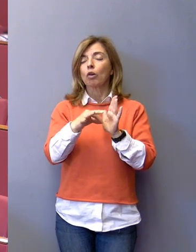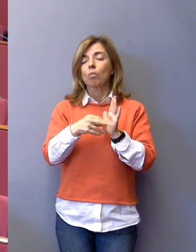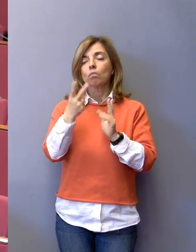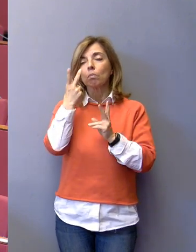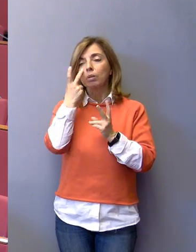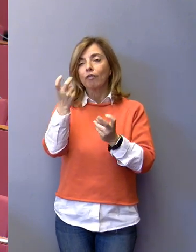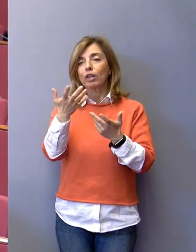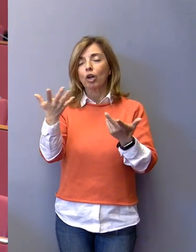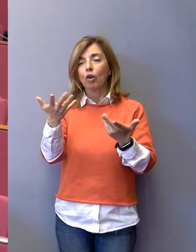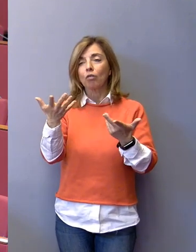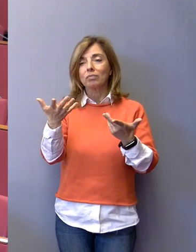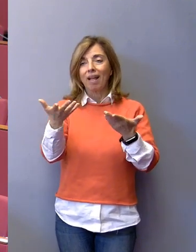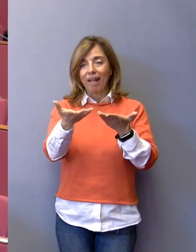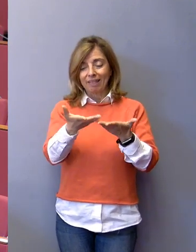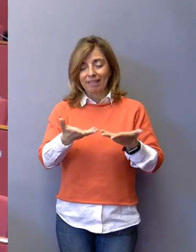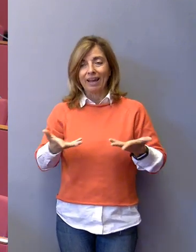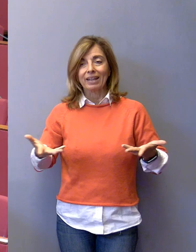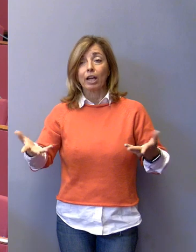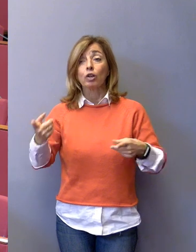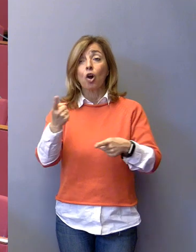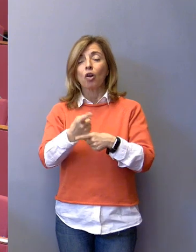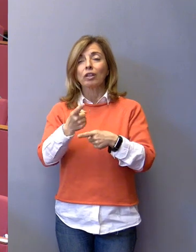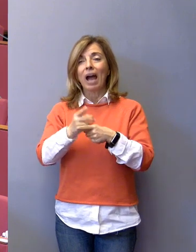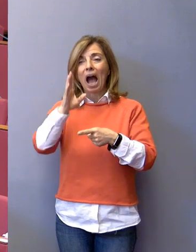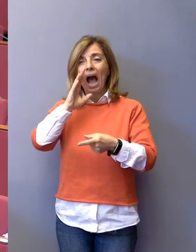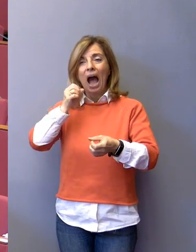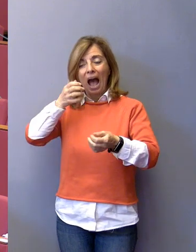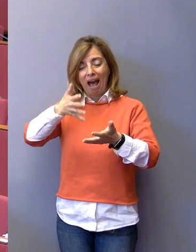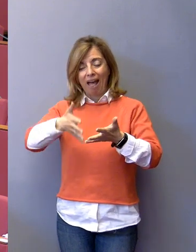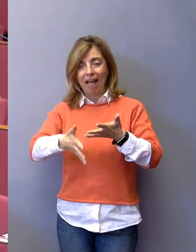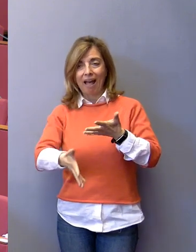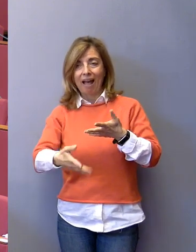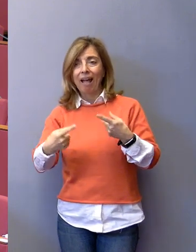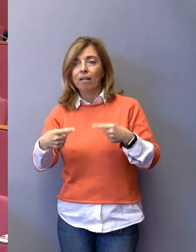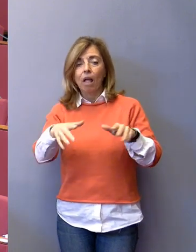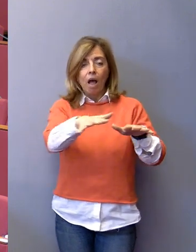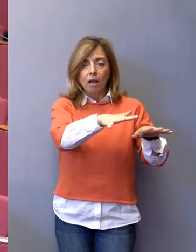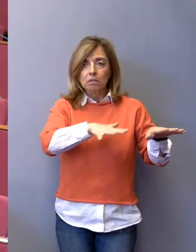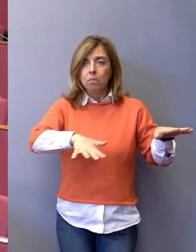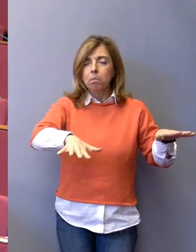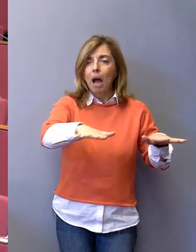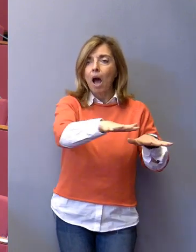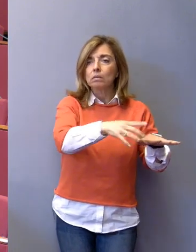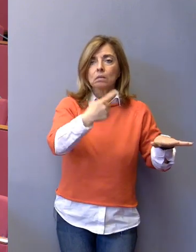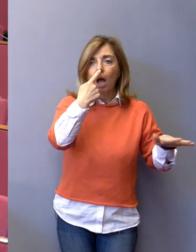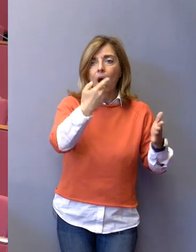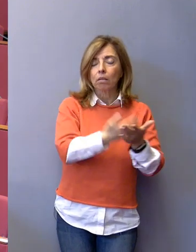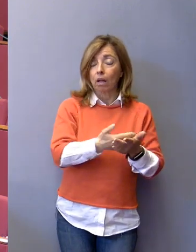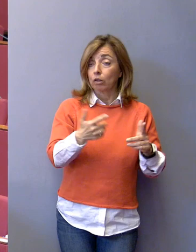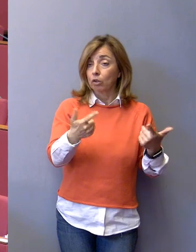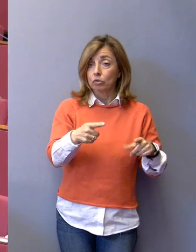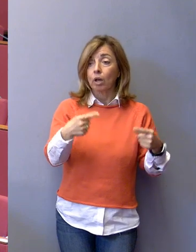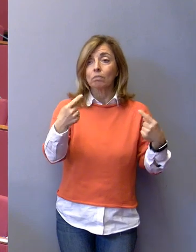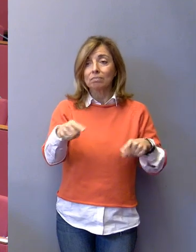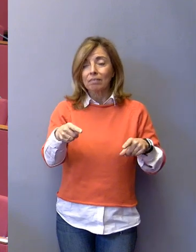il terreno debba essere permeabile non ci sono spazi dove individuare questo tipo di aree Quindi anche i servizi che la stessa amministrazione